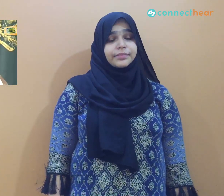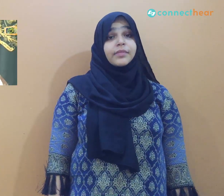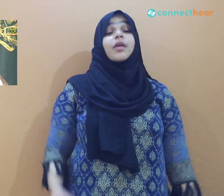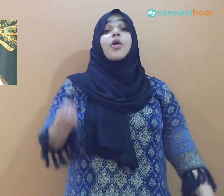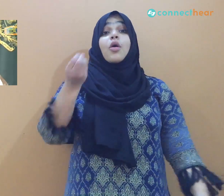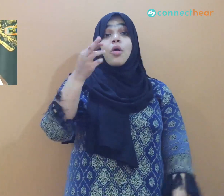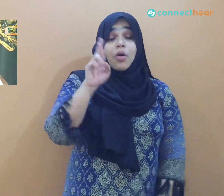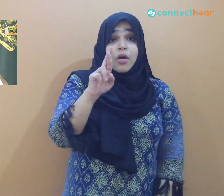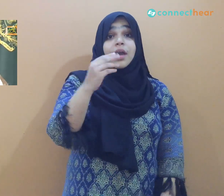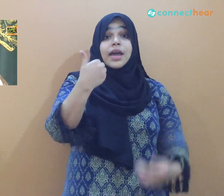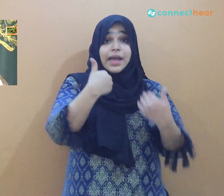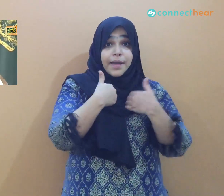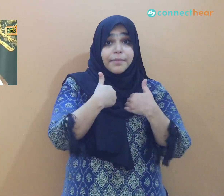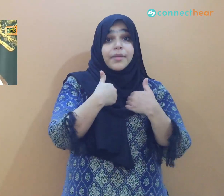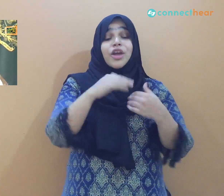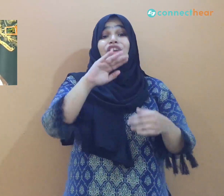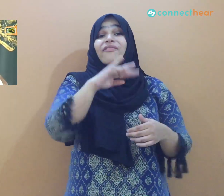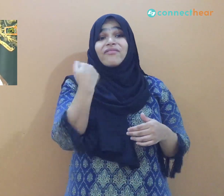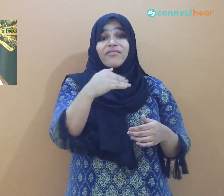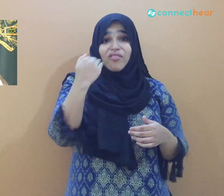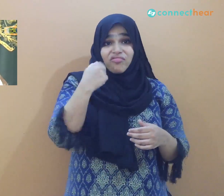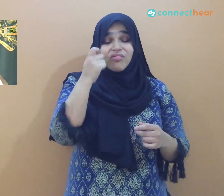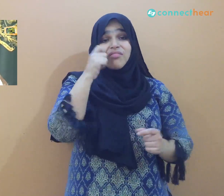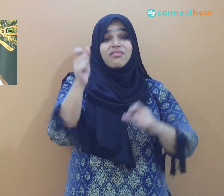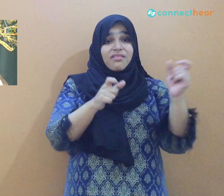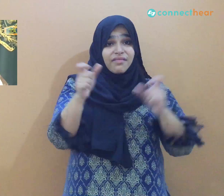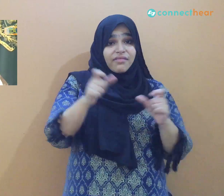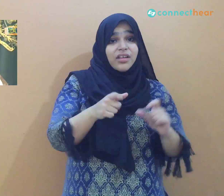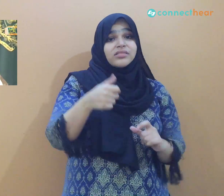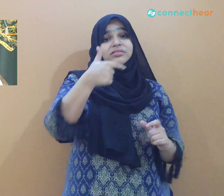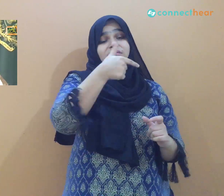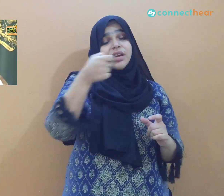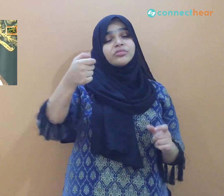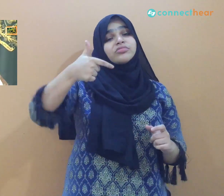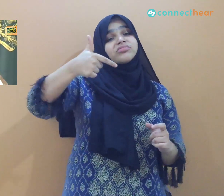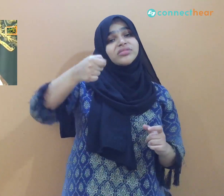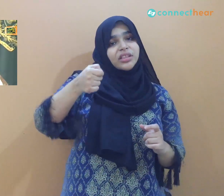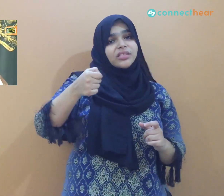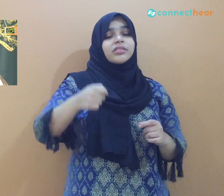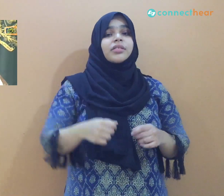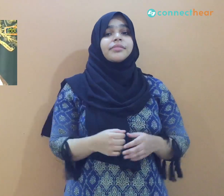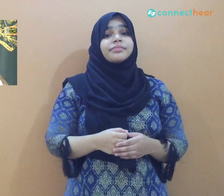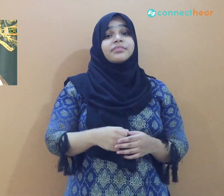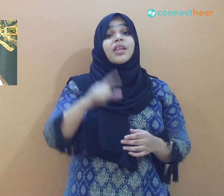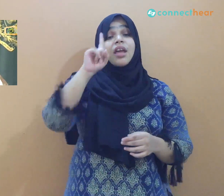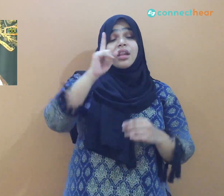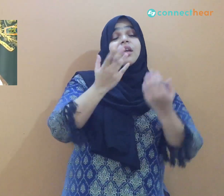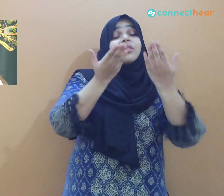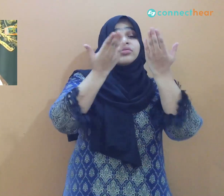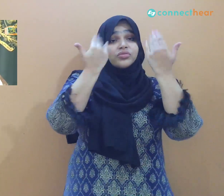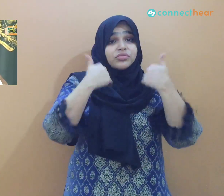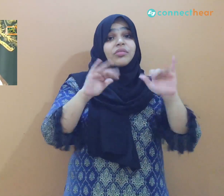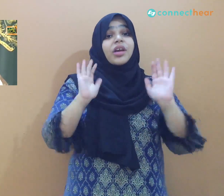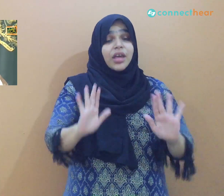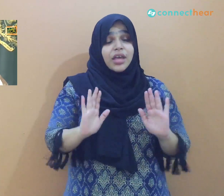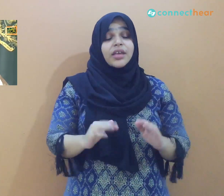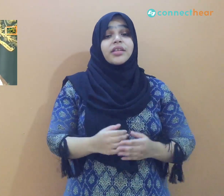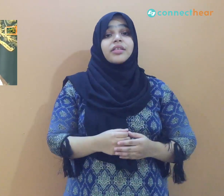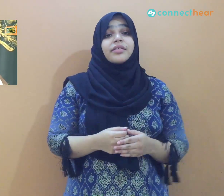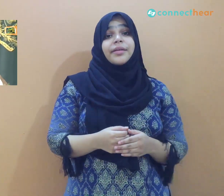اور ہماری فوتگیاں ہوئی ہیں 770. تو اللہ کا شکر ہے کہ ابھی